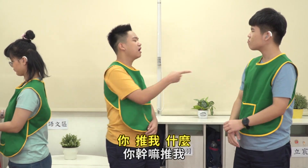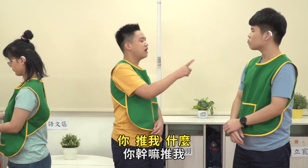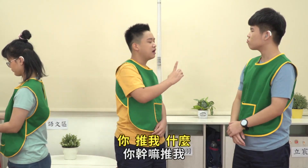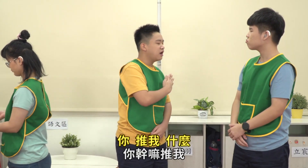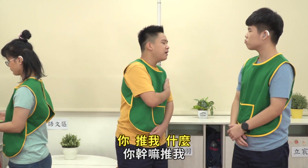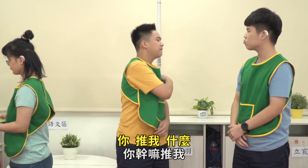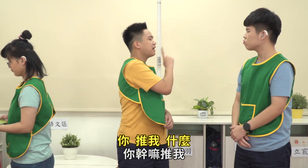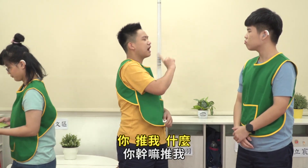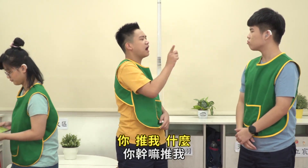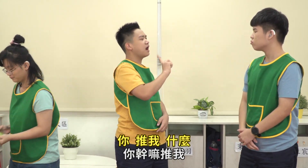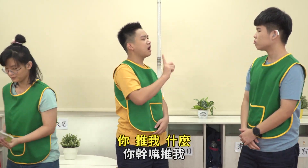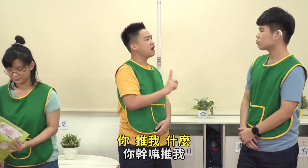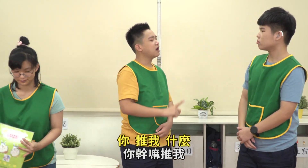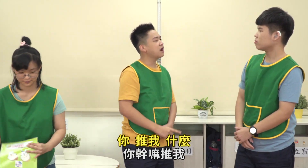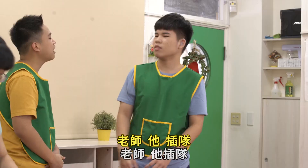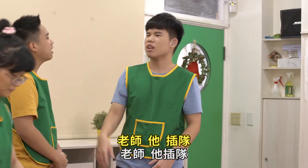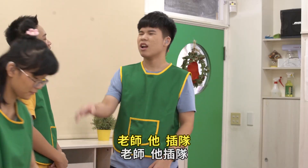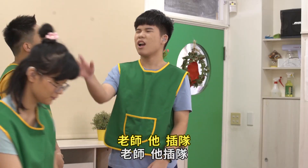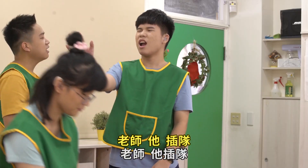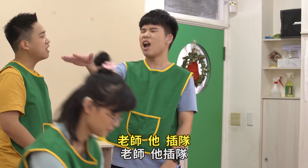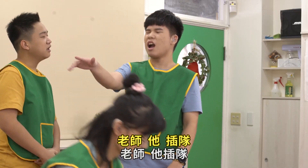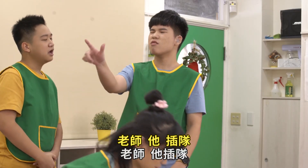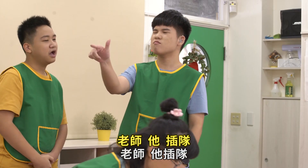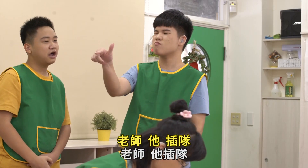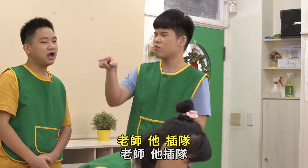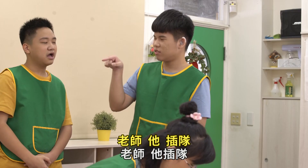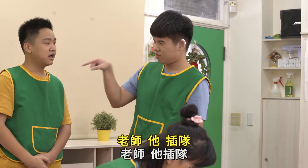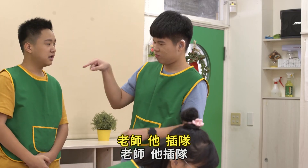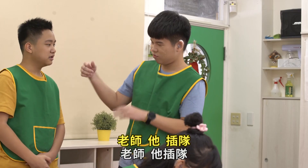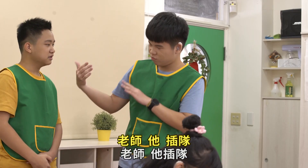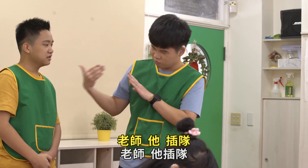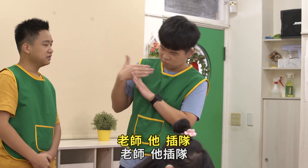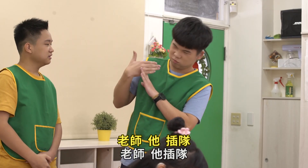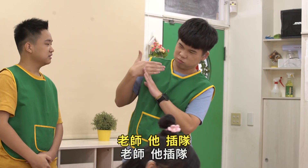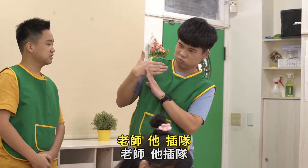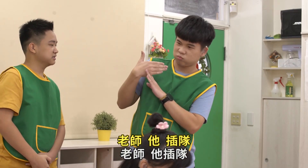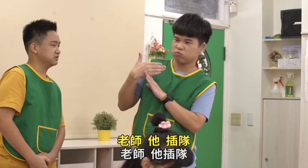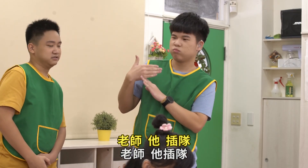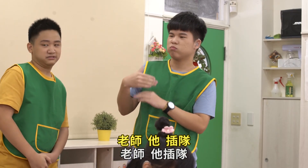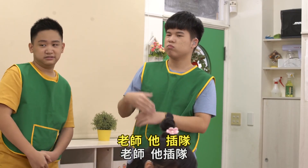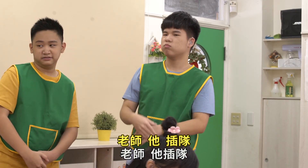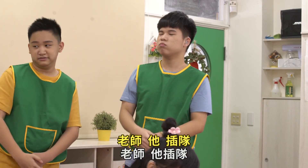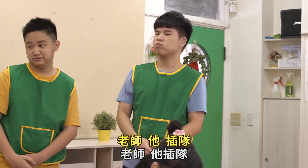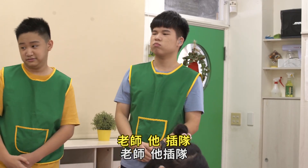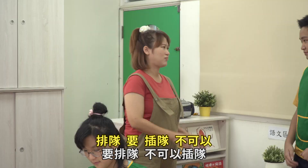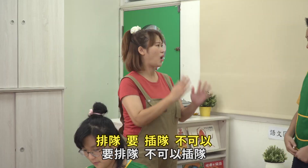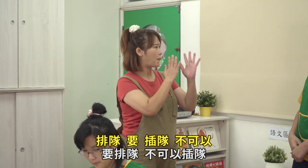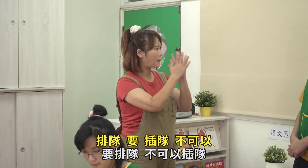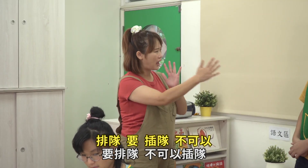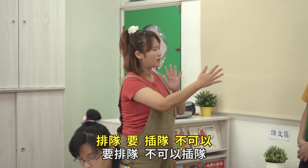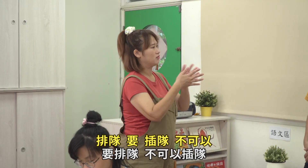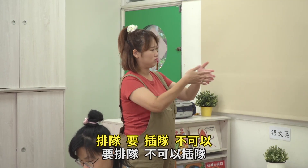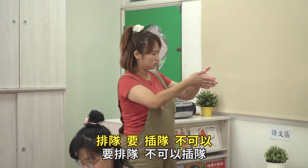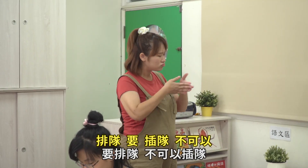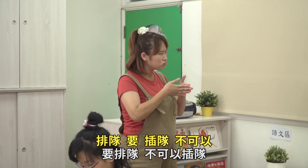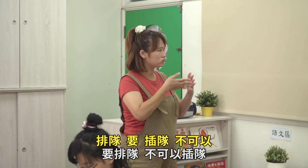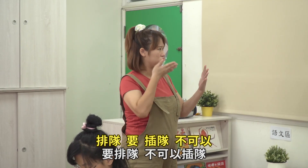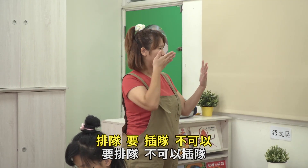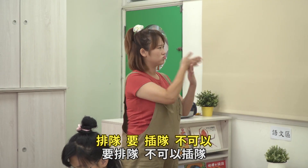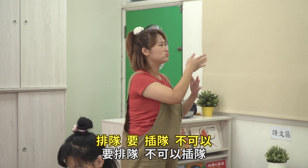你干嘛推我？ 老师，他插队。 要排队，不可